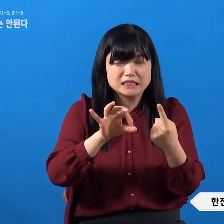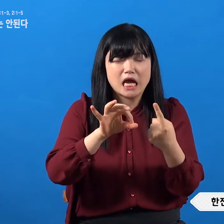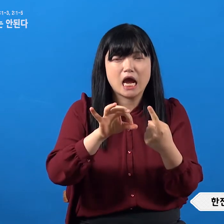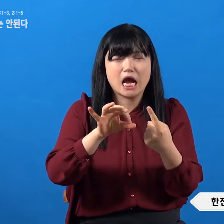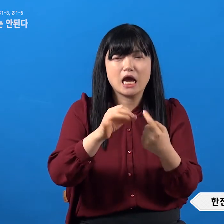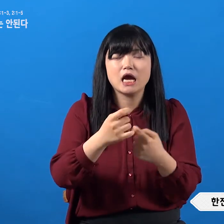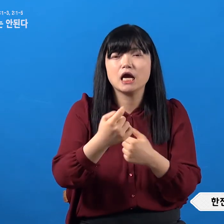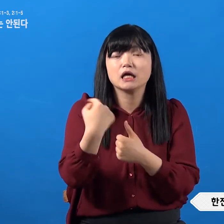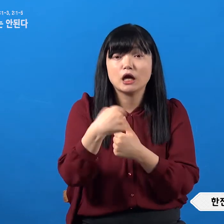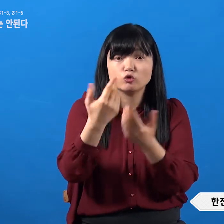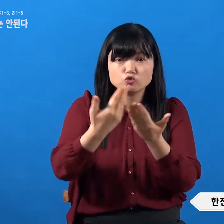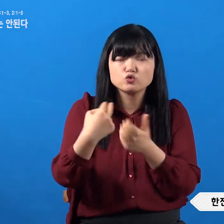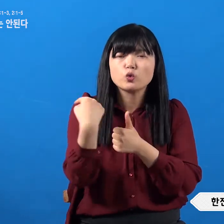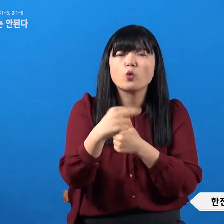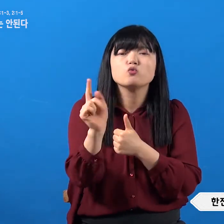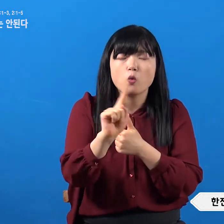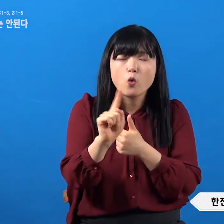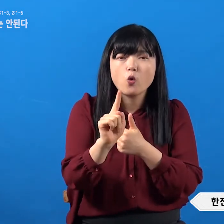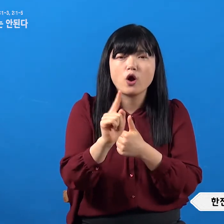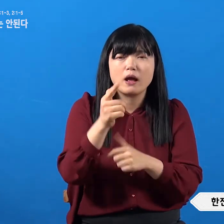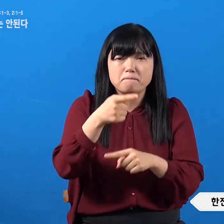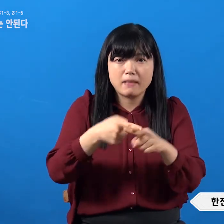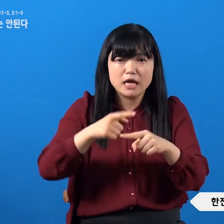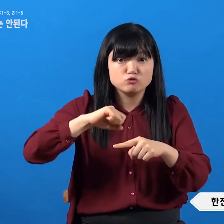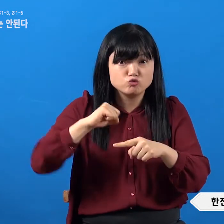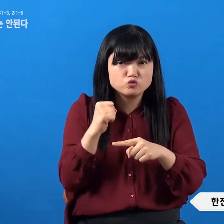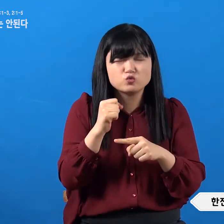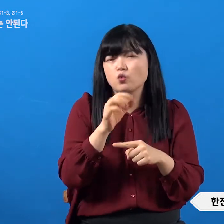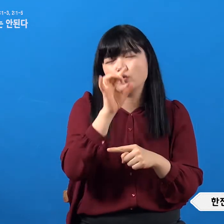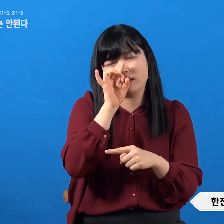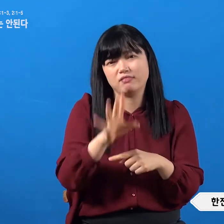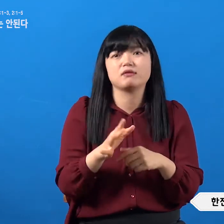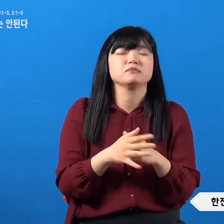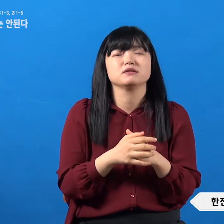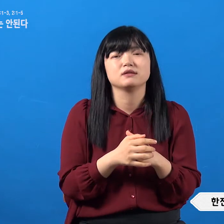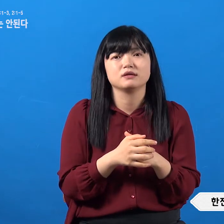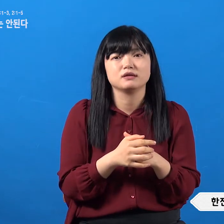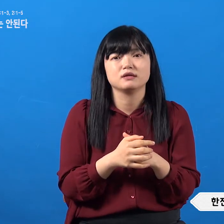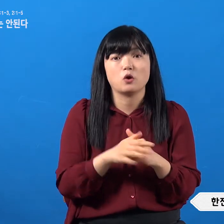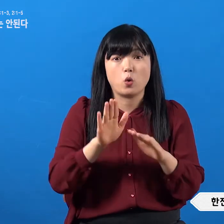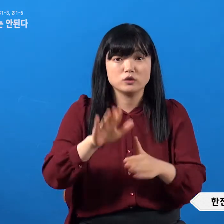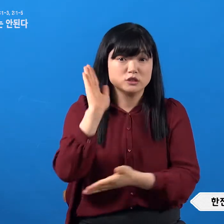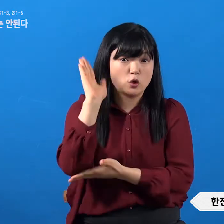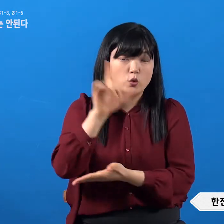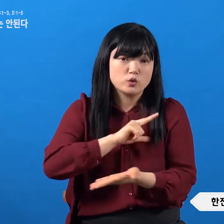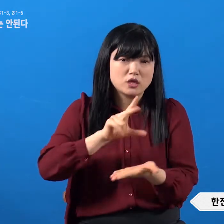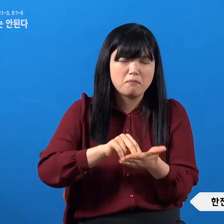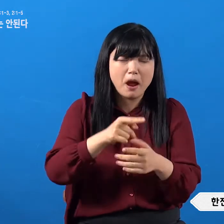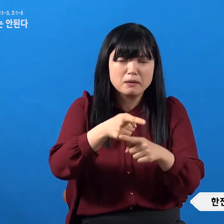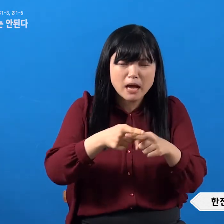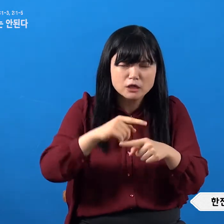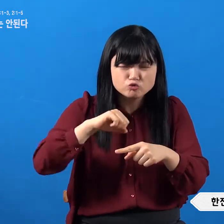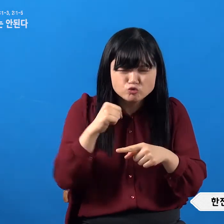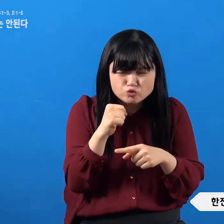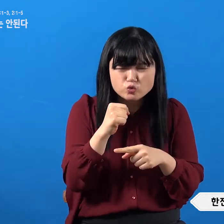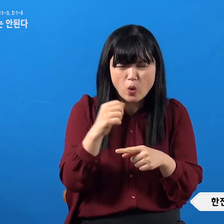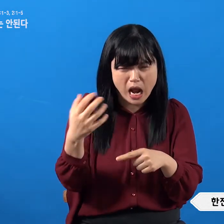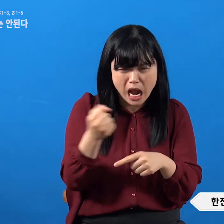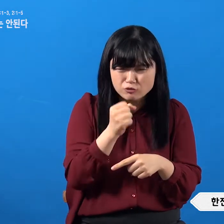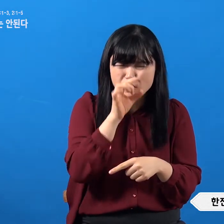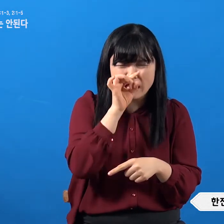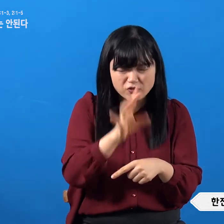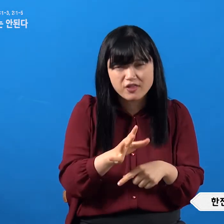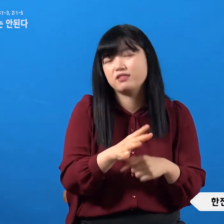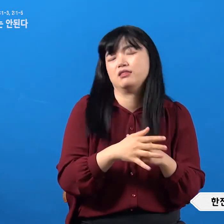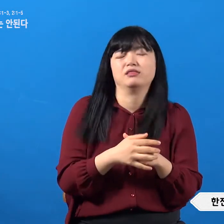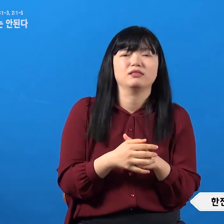주는 교훈은 절반의 순종으로는 안 된다 하는 것입니다. 오늘 설교 제목, 절반의 순종으로는 안